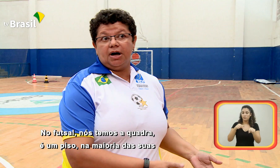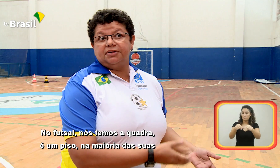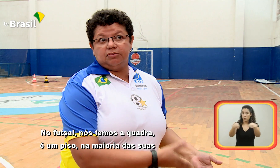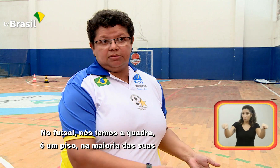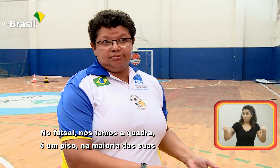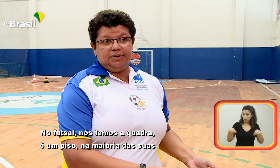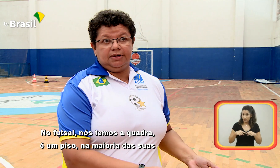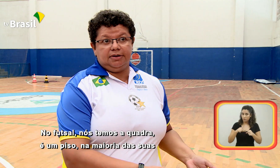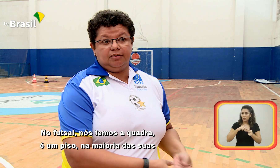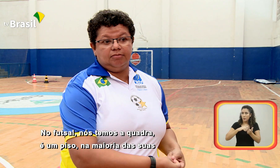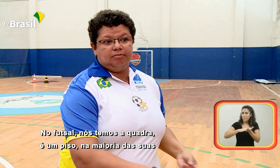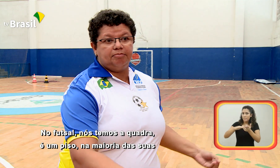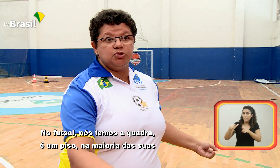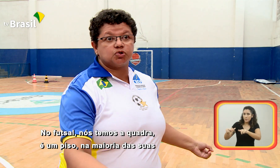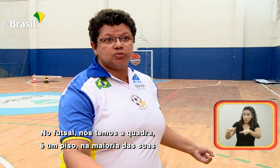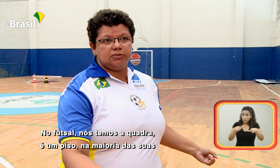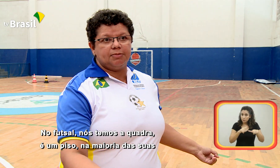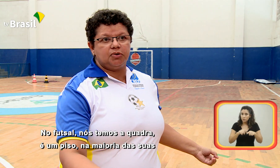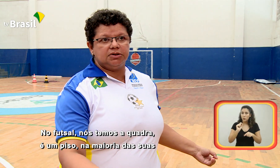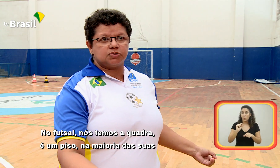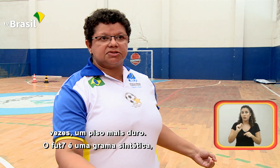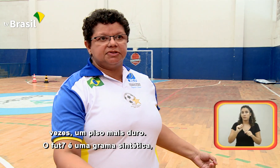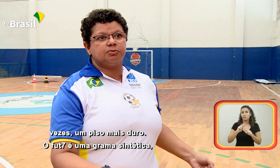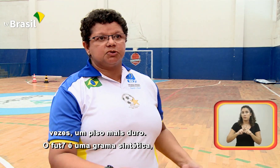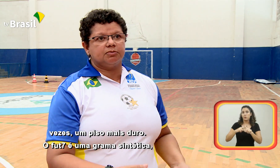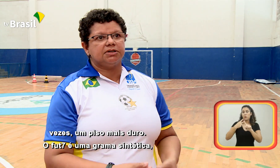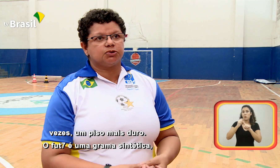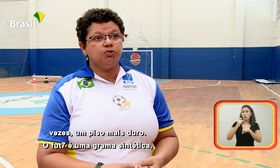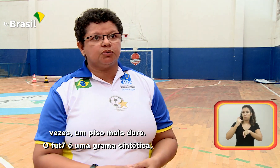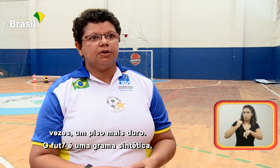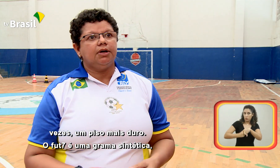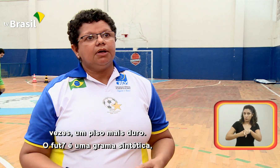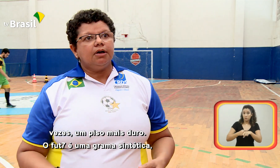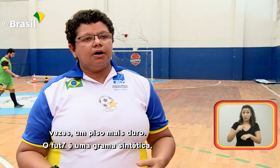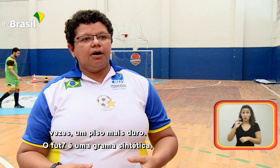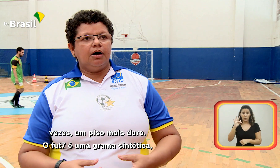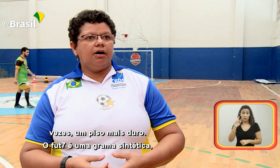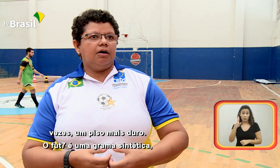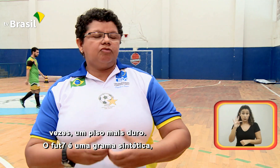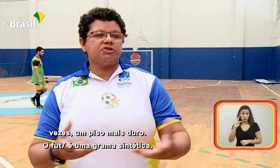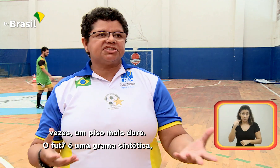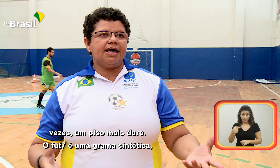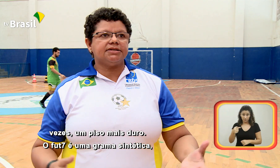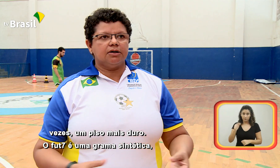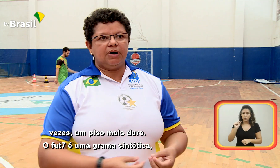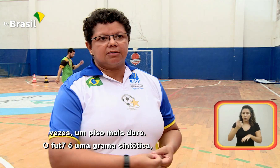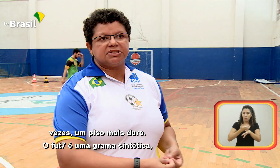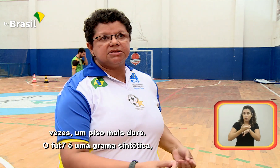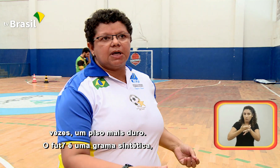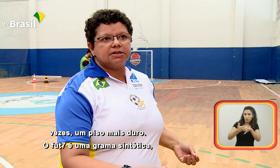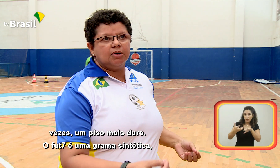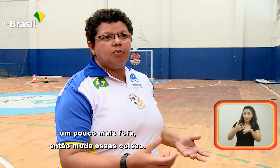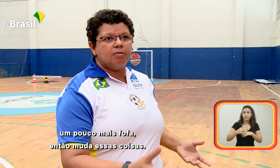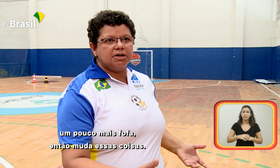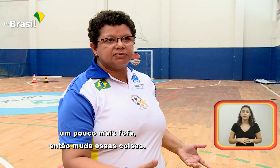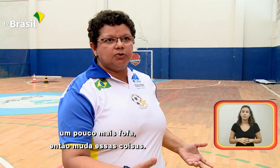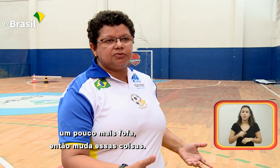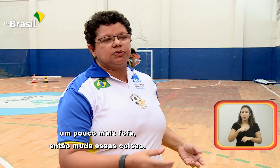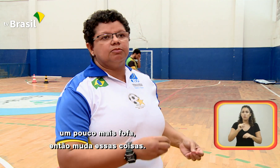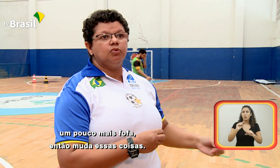quadra, um piso, na maioria das suas vezes, um piso mais duro. O futsal é uma grama sintética, um pouco mais fofa, então muda